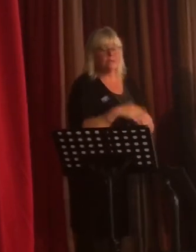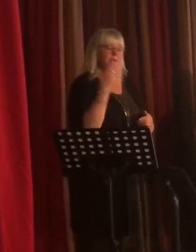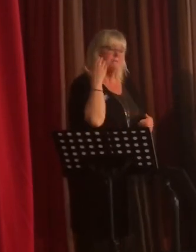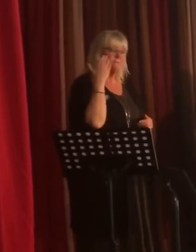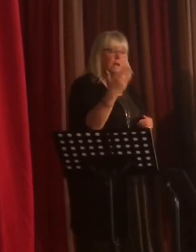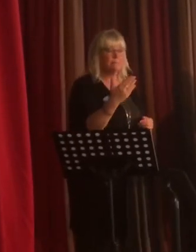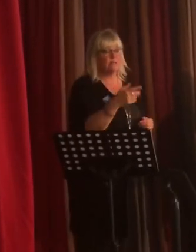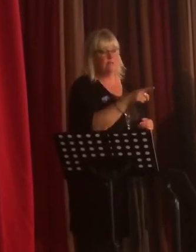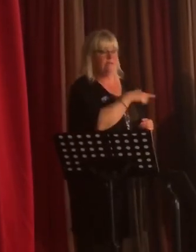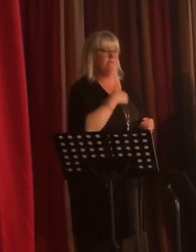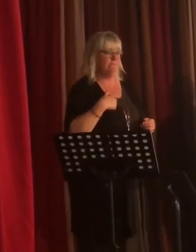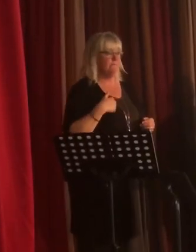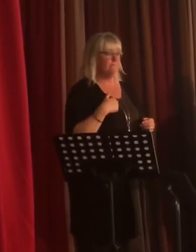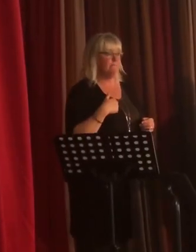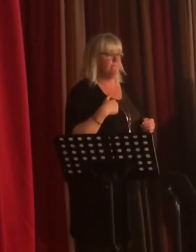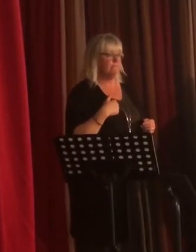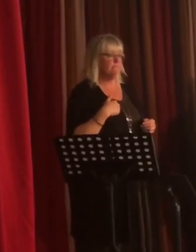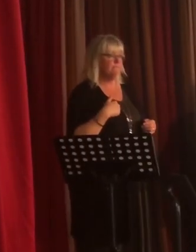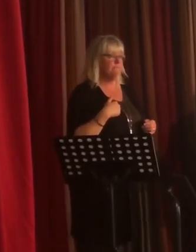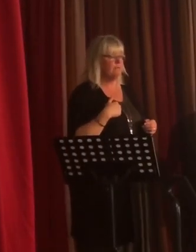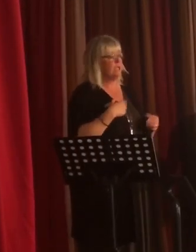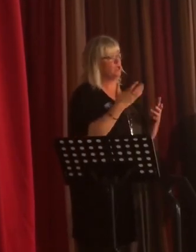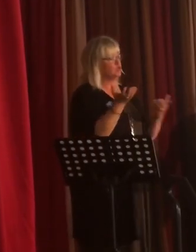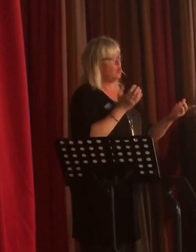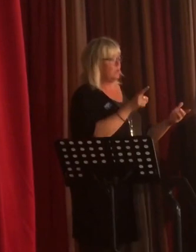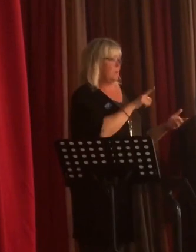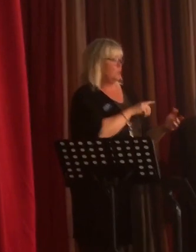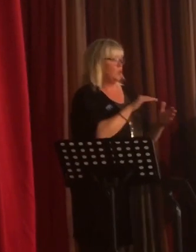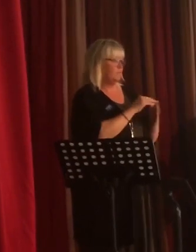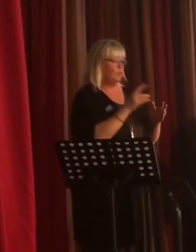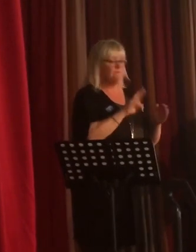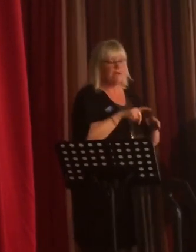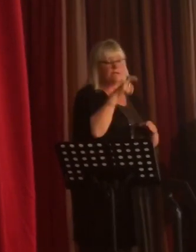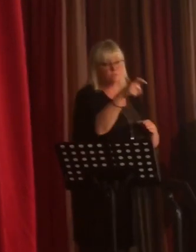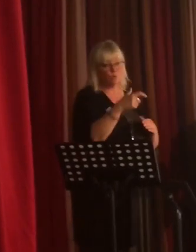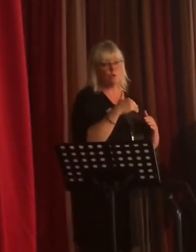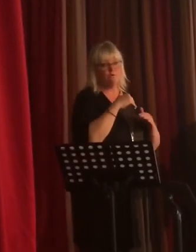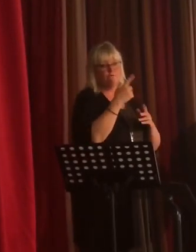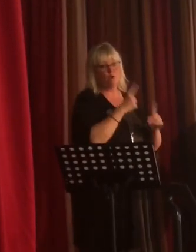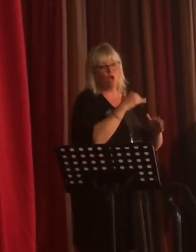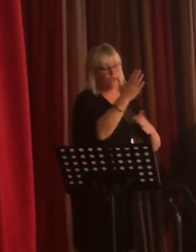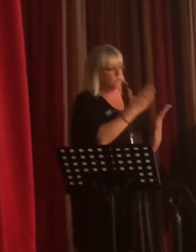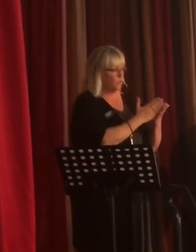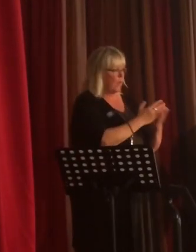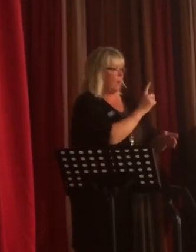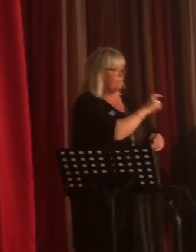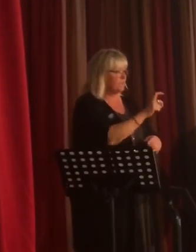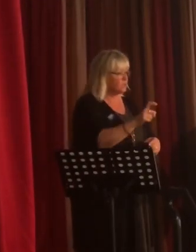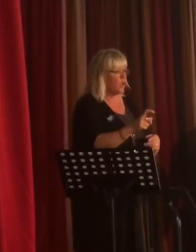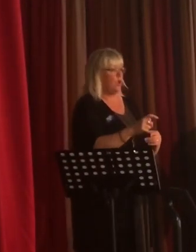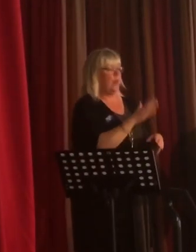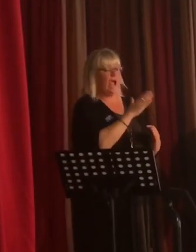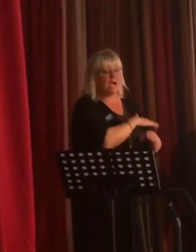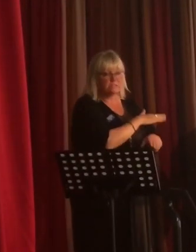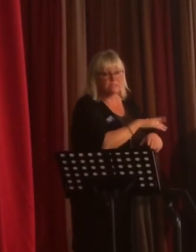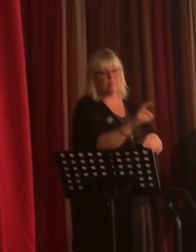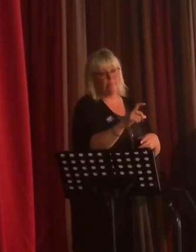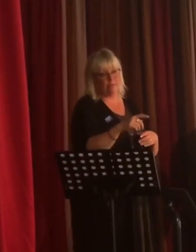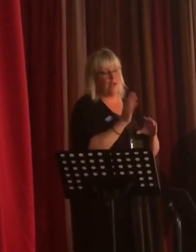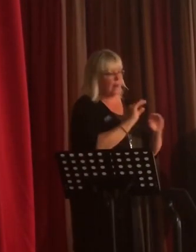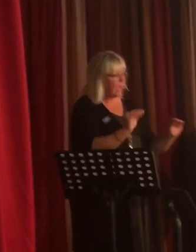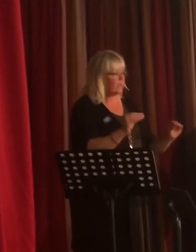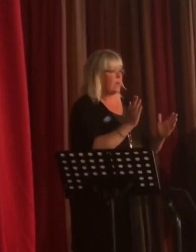framtiden kommer vi att sakna många saker från Felixbro folkhögskola. Personal, assistenter, lärare,